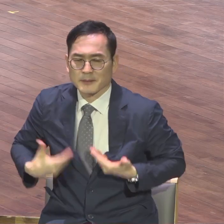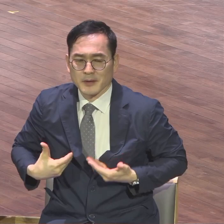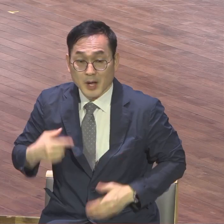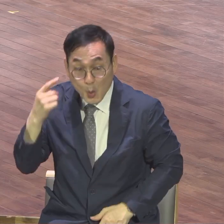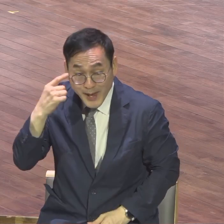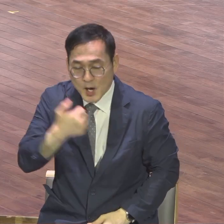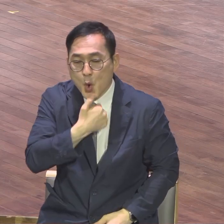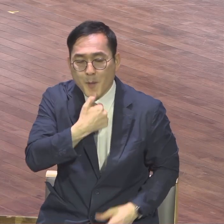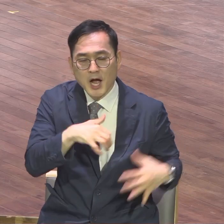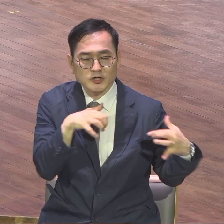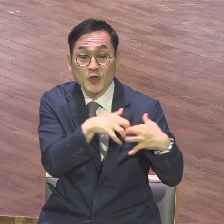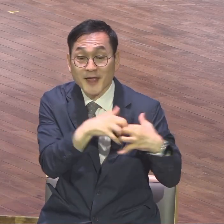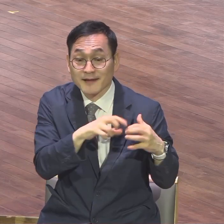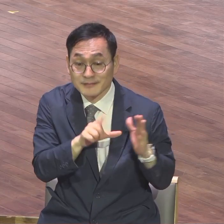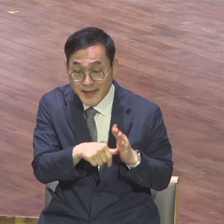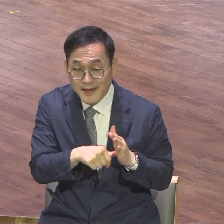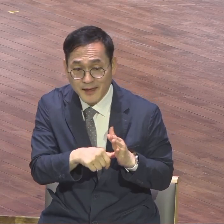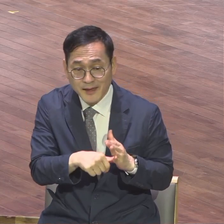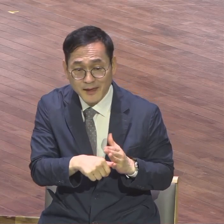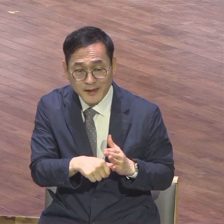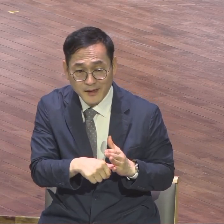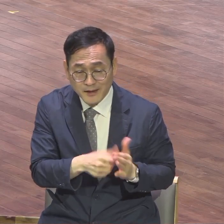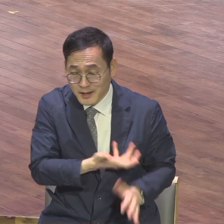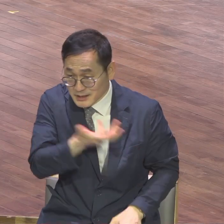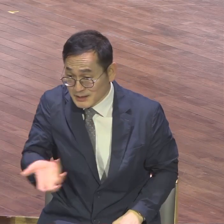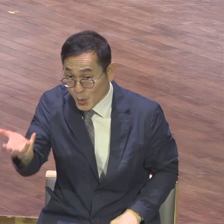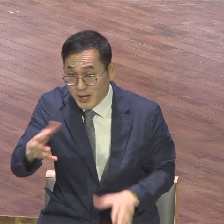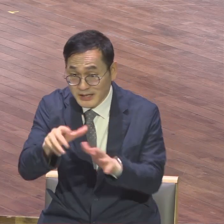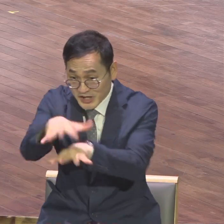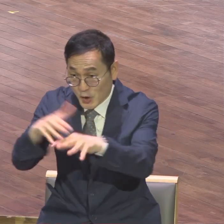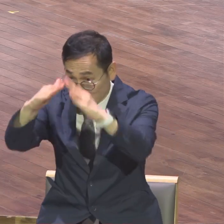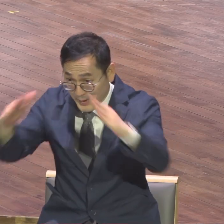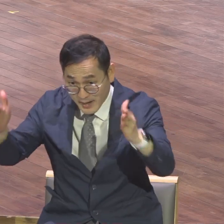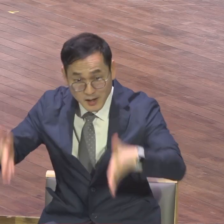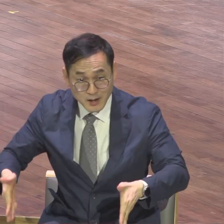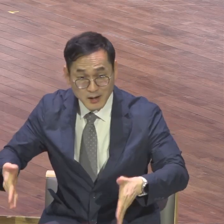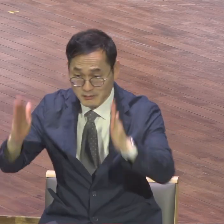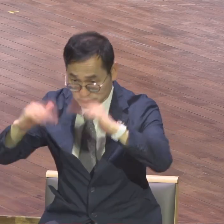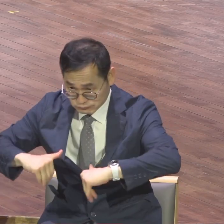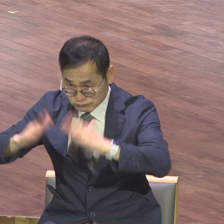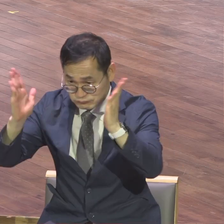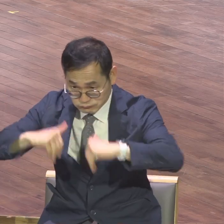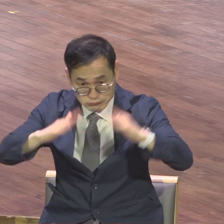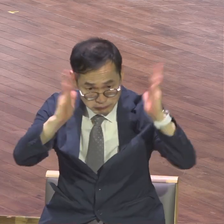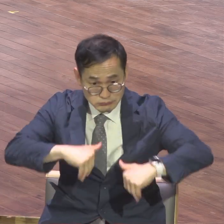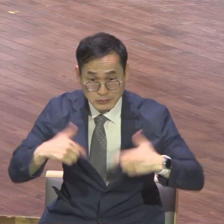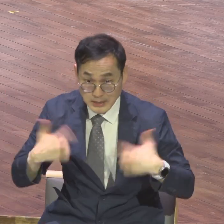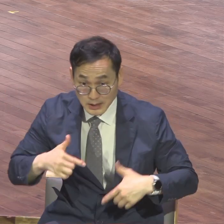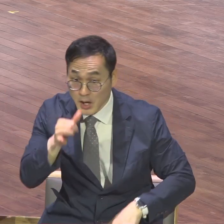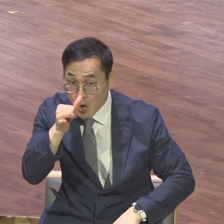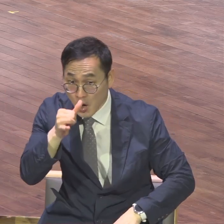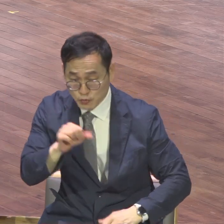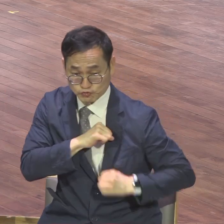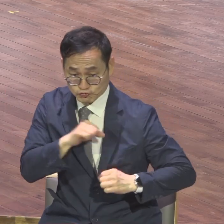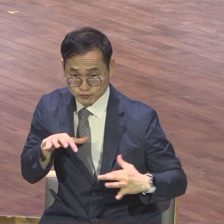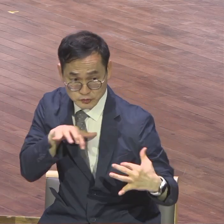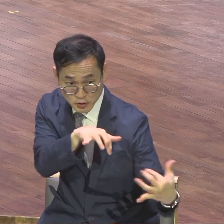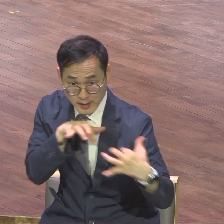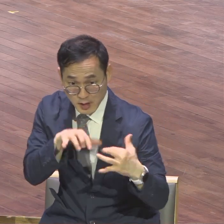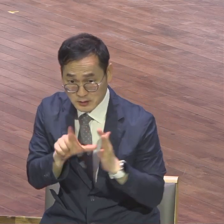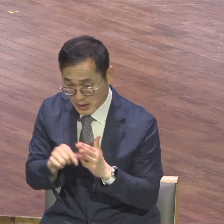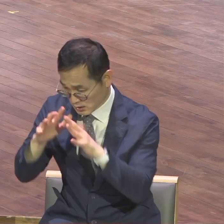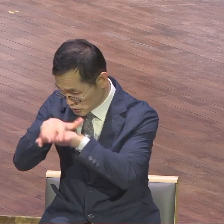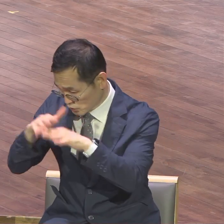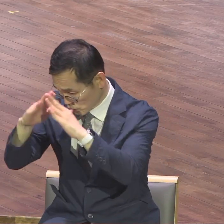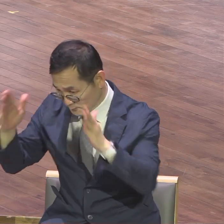하거나 주둔할 때에 꼭 필요한 것이 천막이었어요. 그래서 그 규모가 어마어마하게 컸고 이걸 군납을 하는데 그